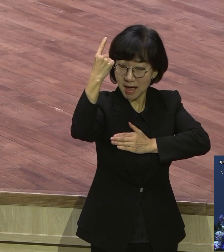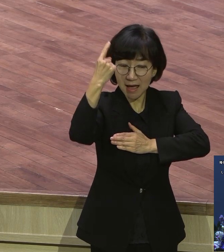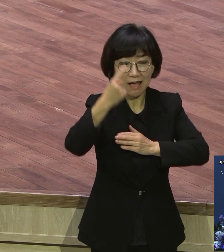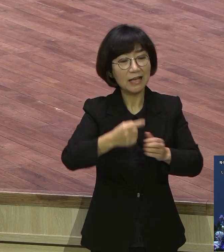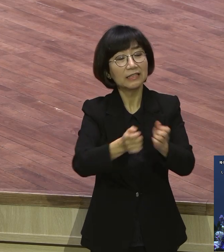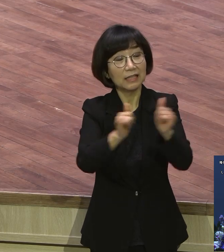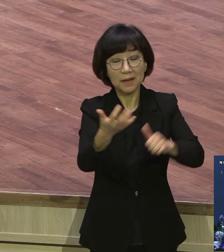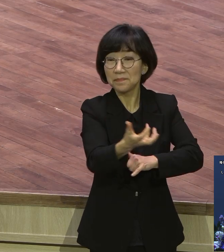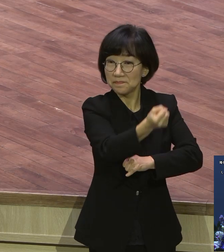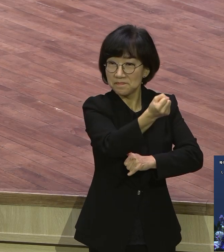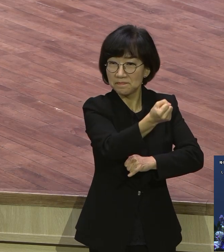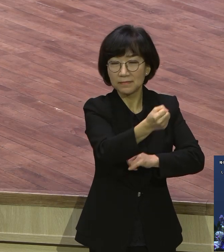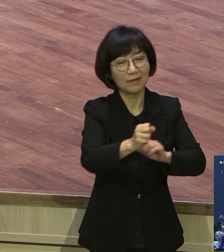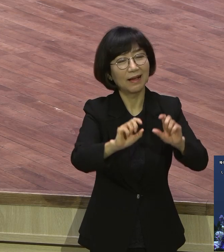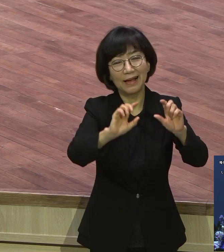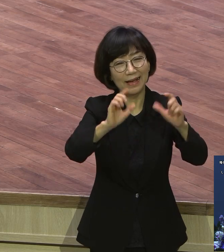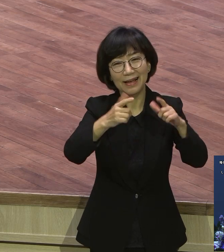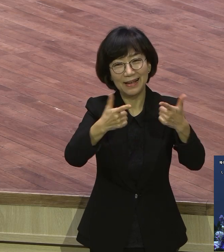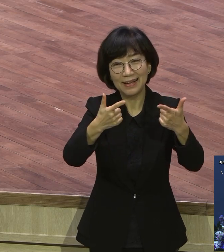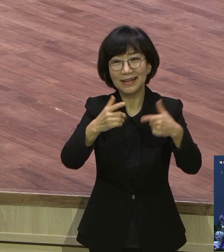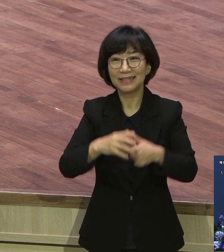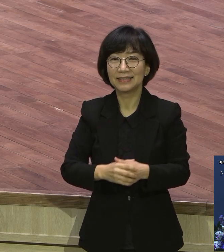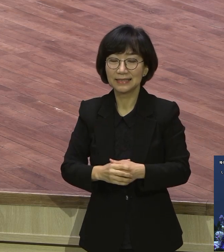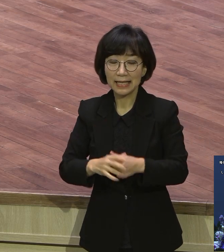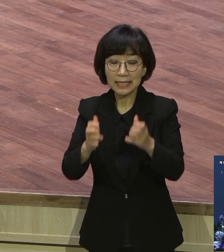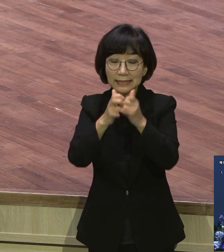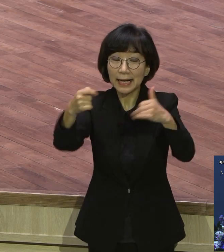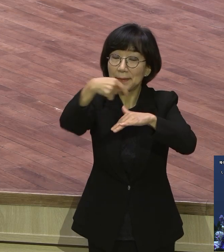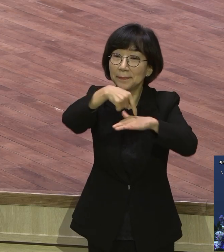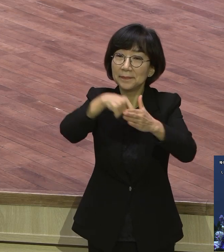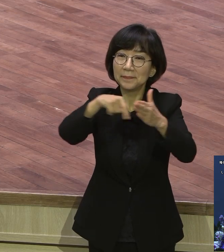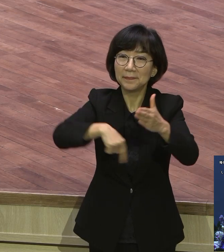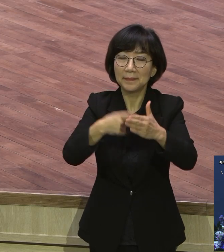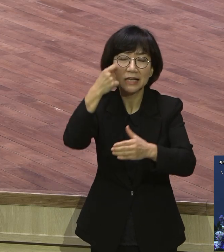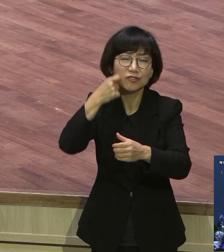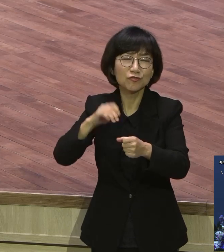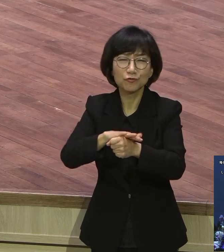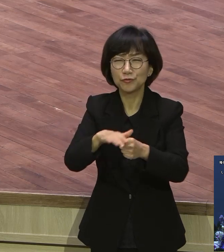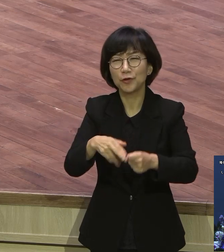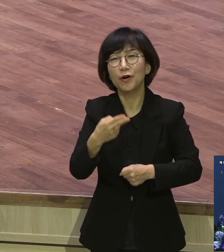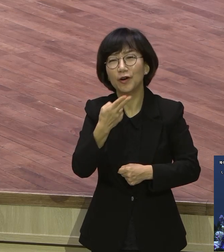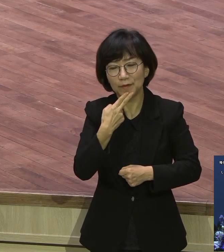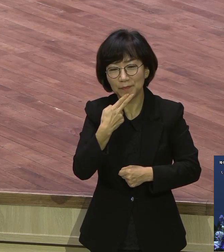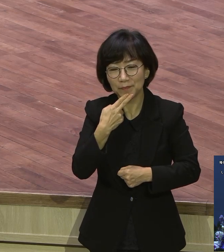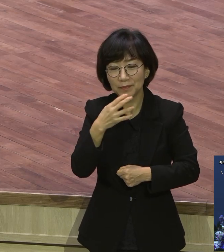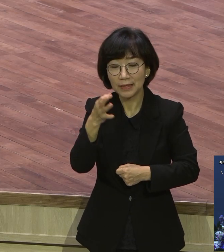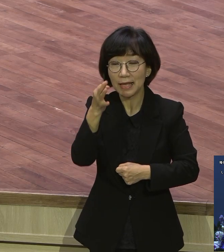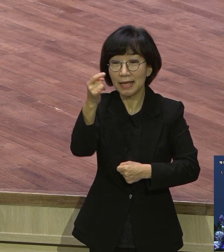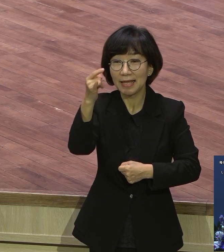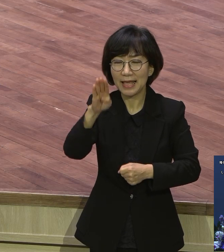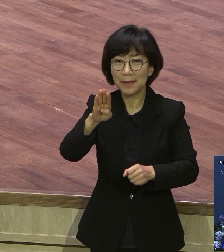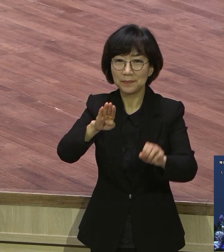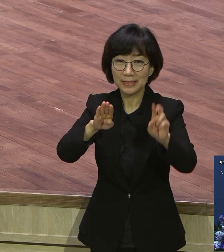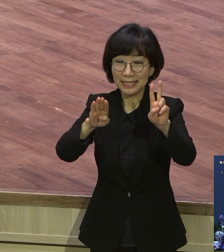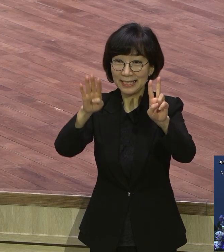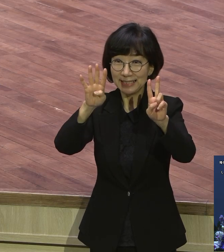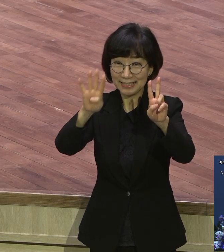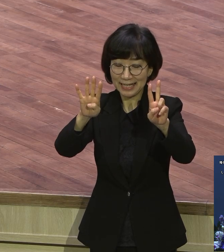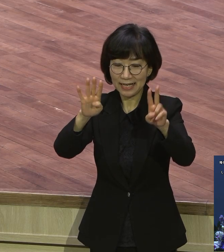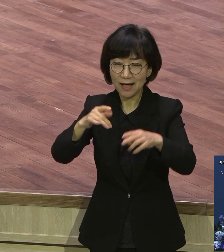인간 속에 사실은 이 극률이 없는 거예요 에베스 2장 사제를 보면 극률에